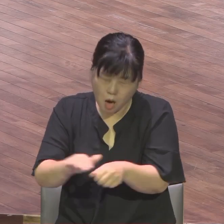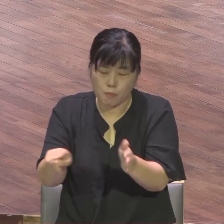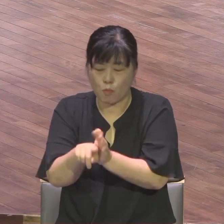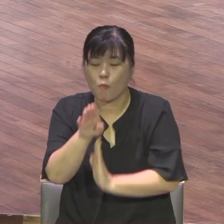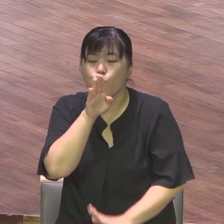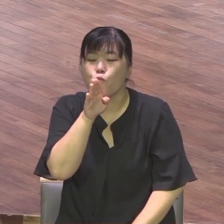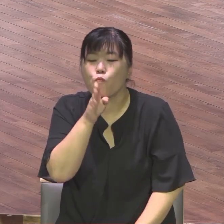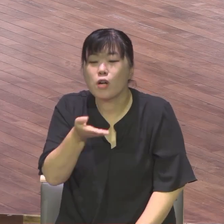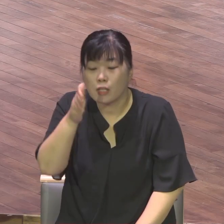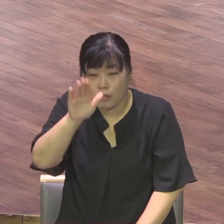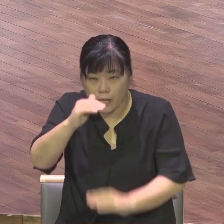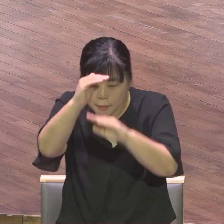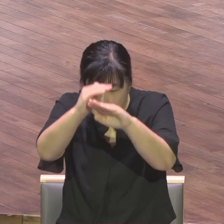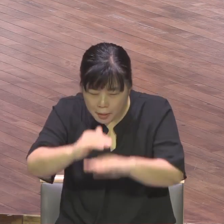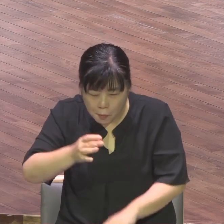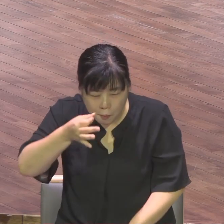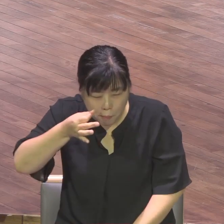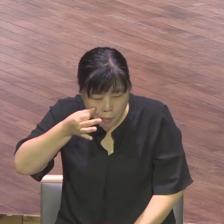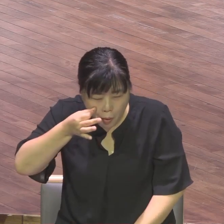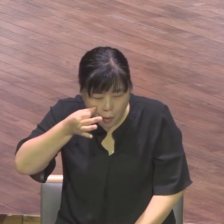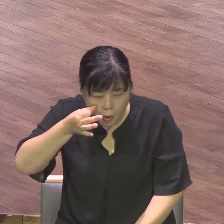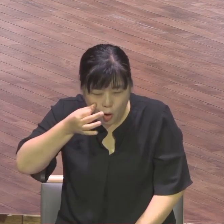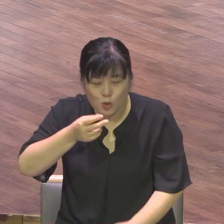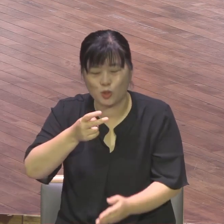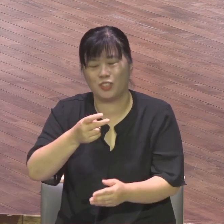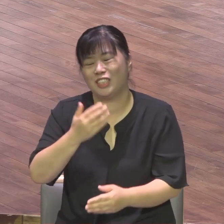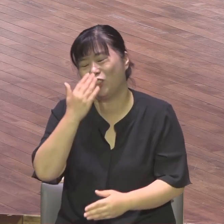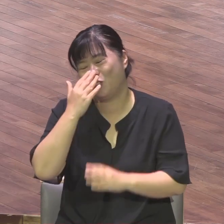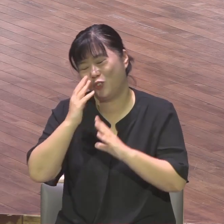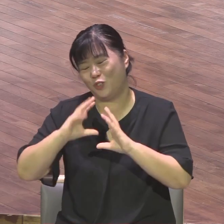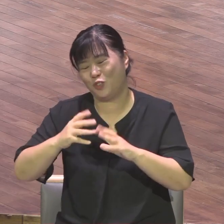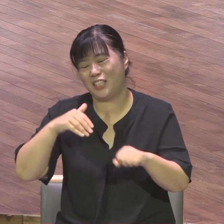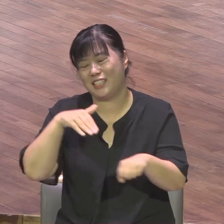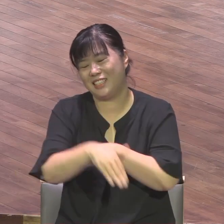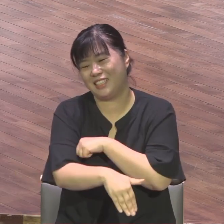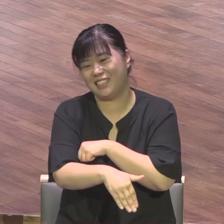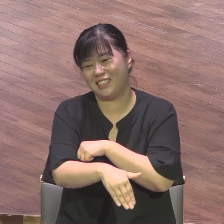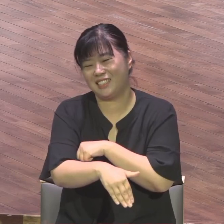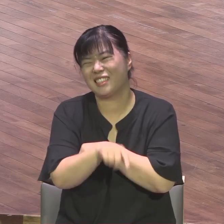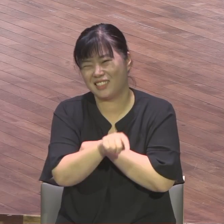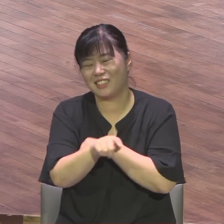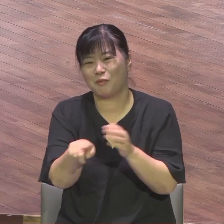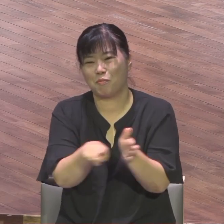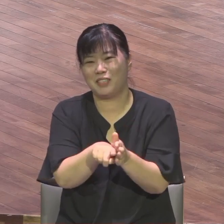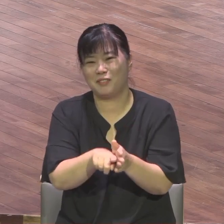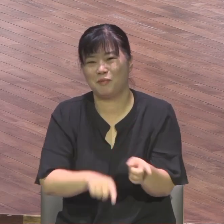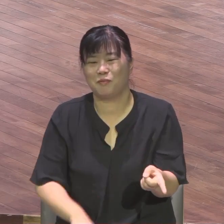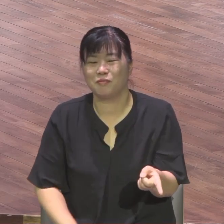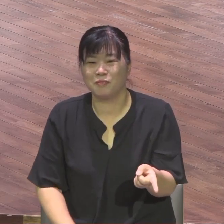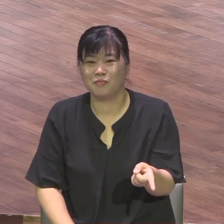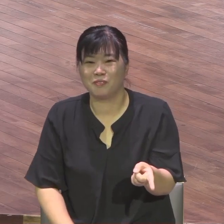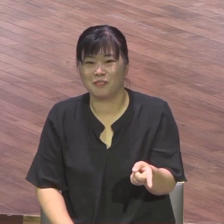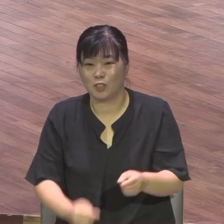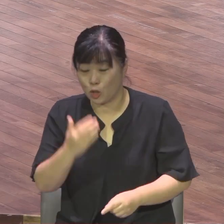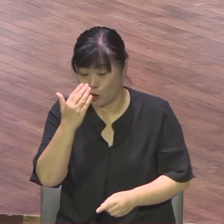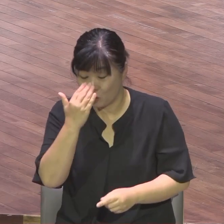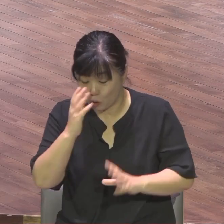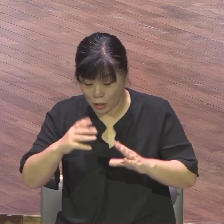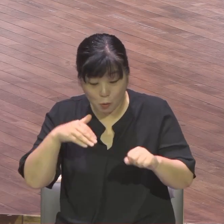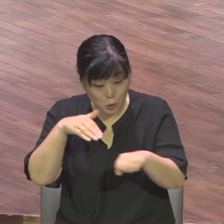뭐 하나님을 알게 됐으니까 유대교식 그런 종교생활. 그러니까 무슨 말입니까?